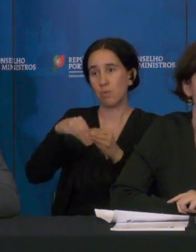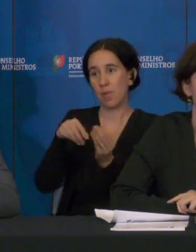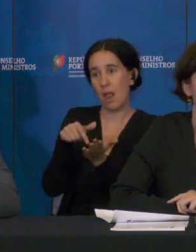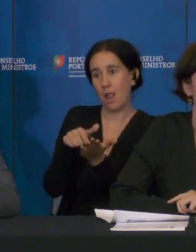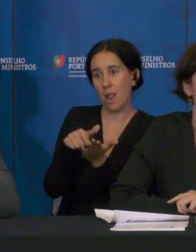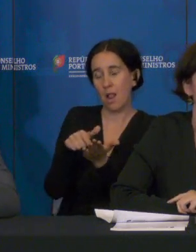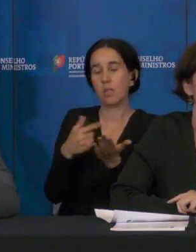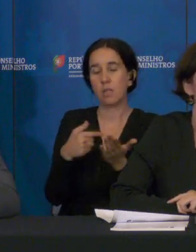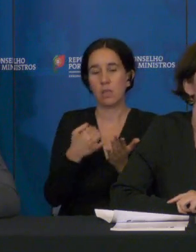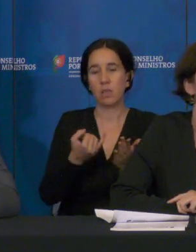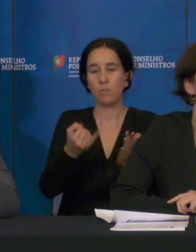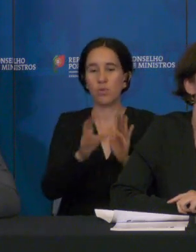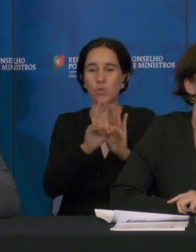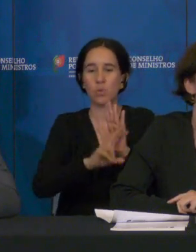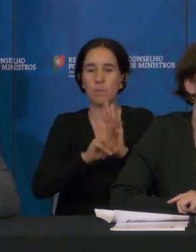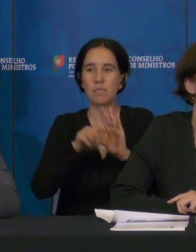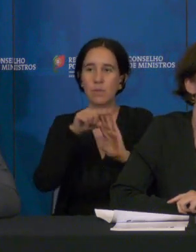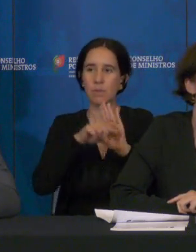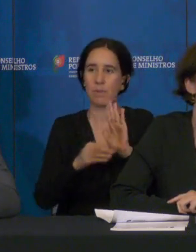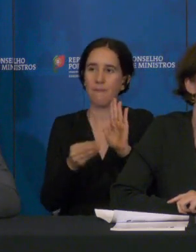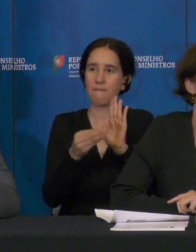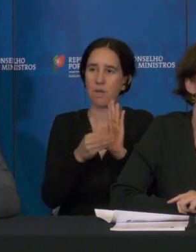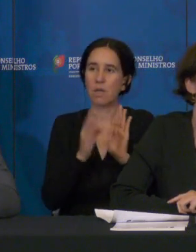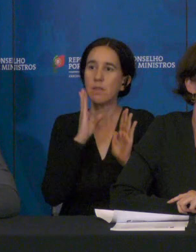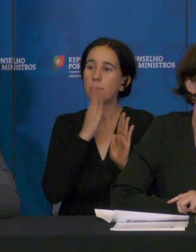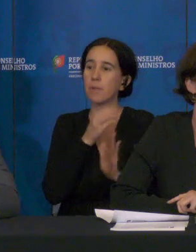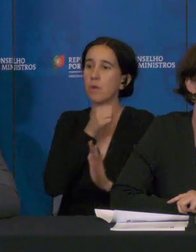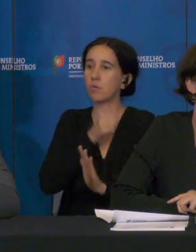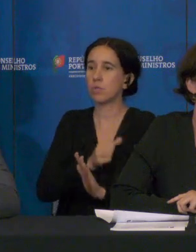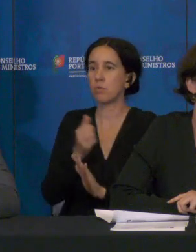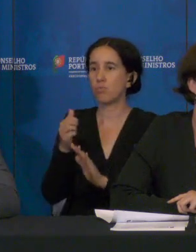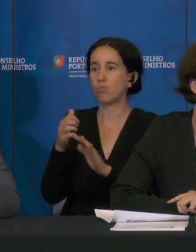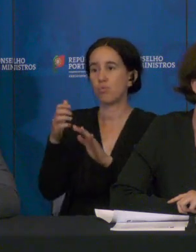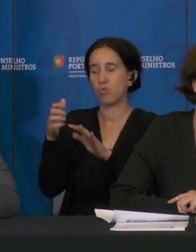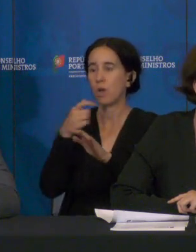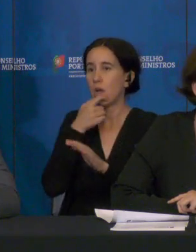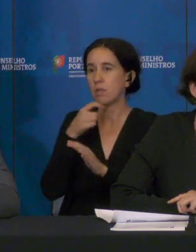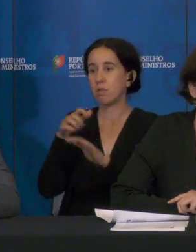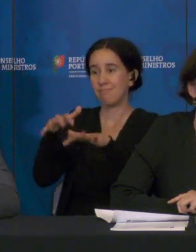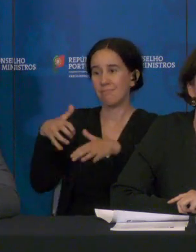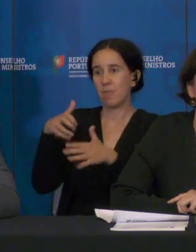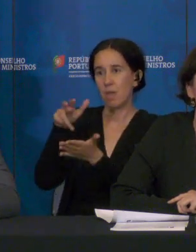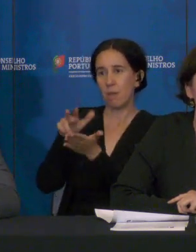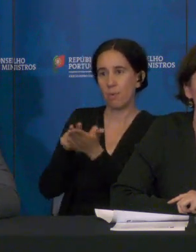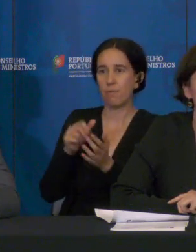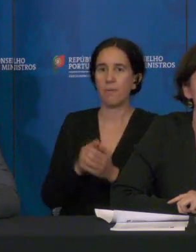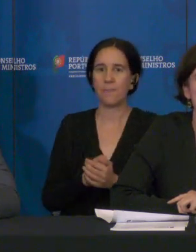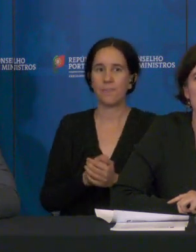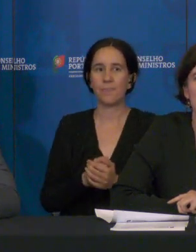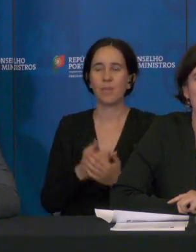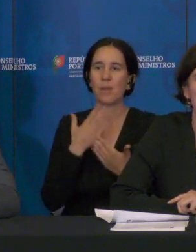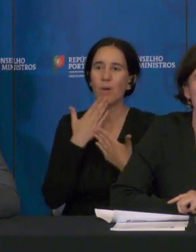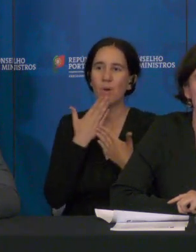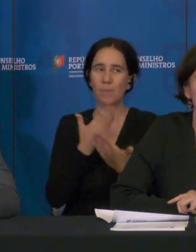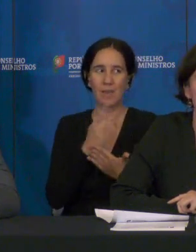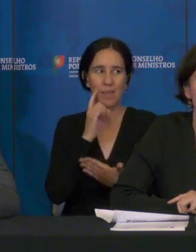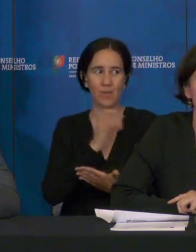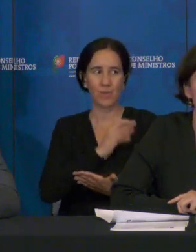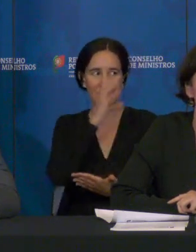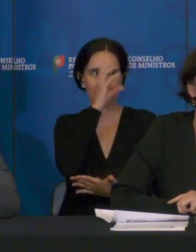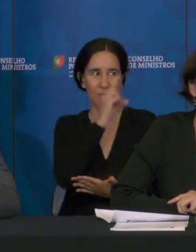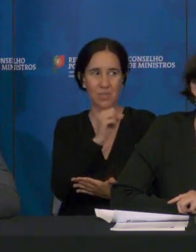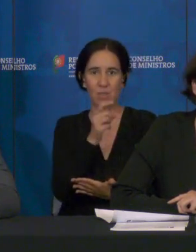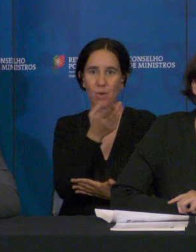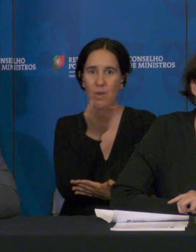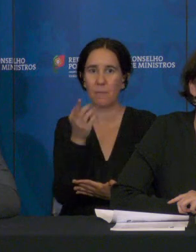a regulamentação da medida logo que tenhamos a autorização legislativa aprovada. Muito obrigada, Sra. Ministra. Agora sim, para